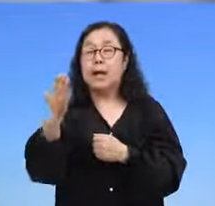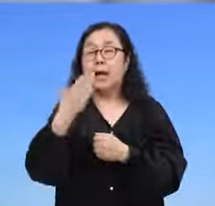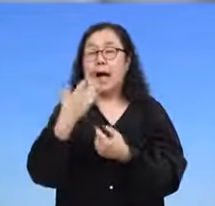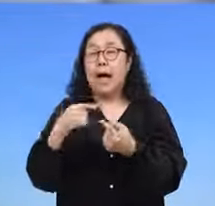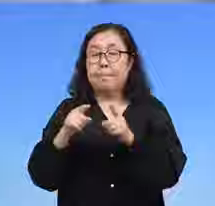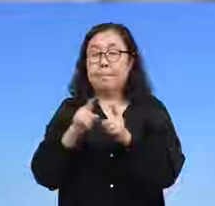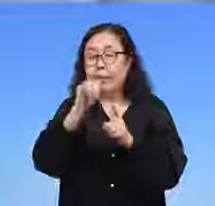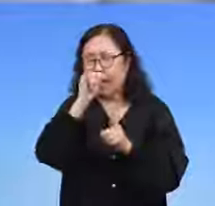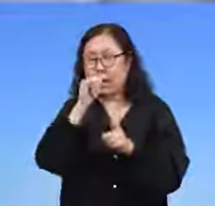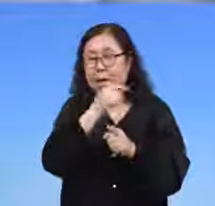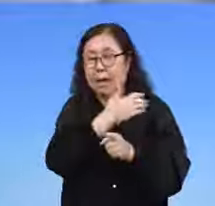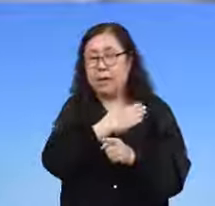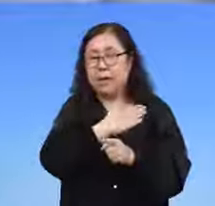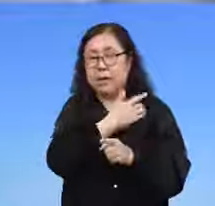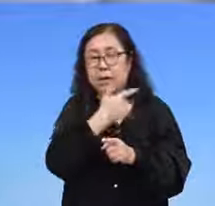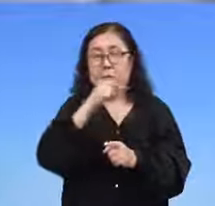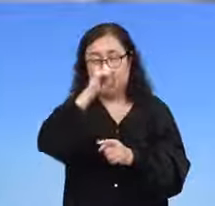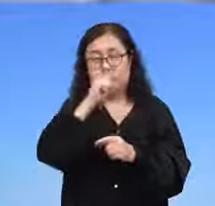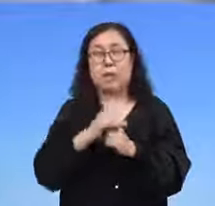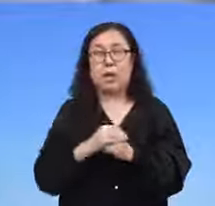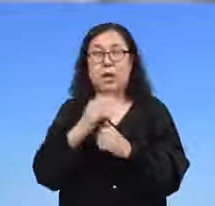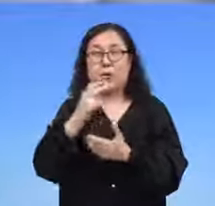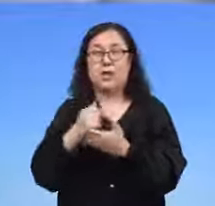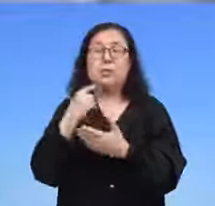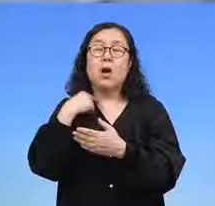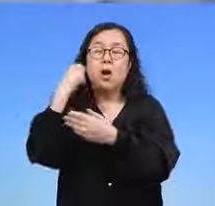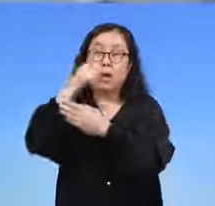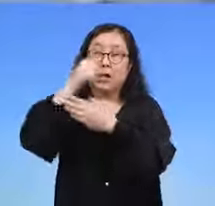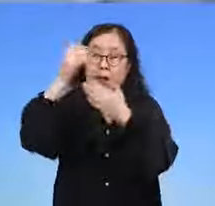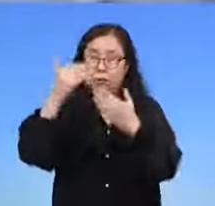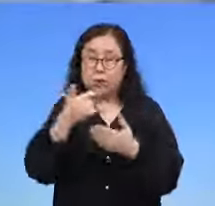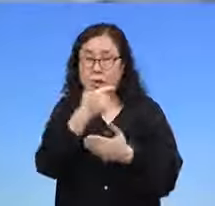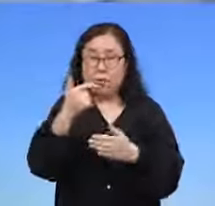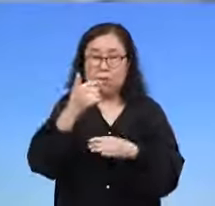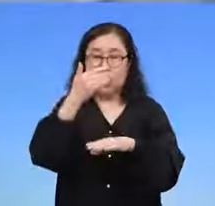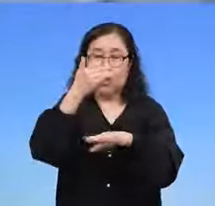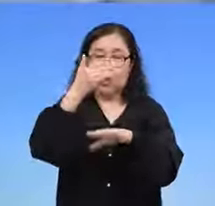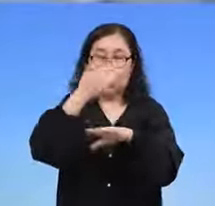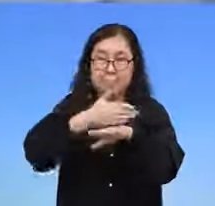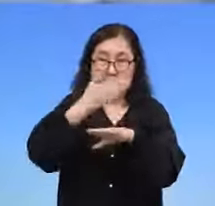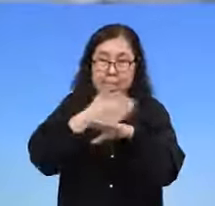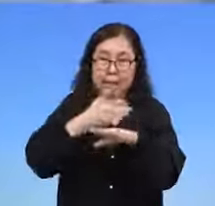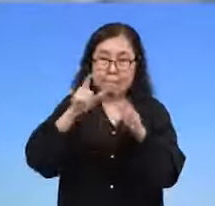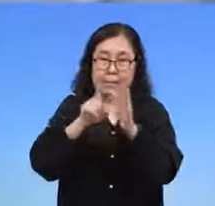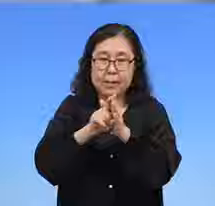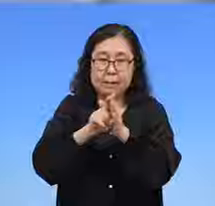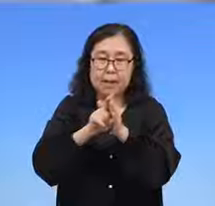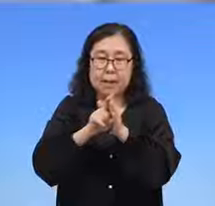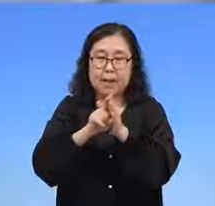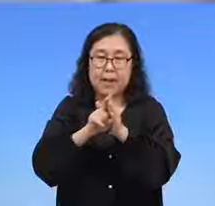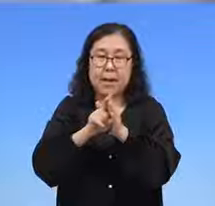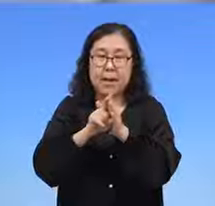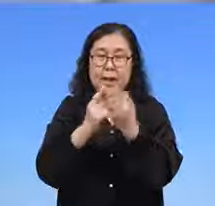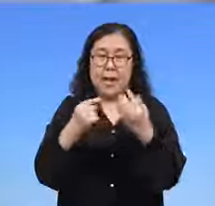그대와 함께 있는 것. 그런가 하면은 그 주님이 허락해 주신 너무나 고마운 믿음의 동력자들.